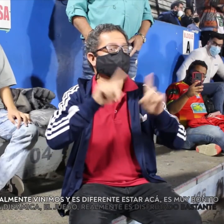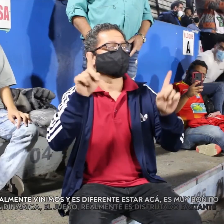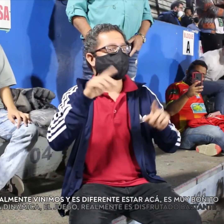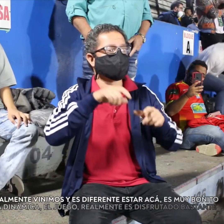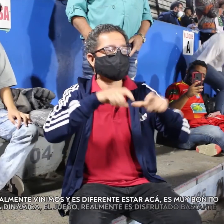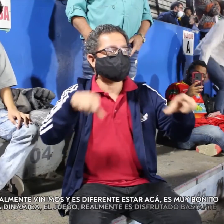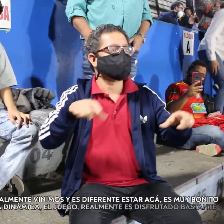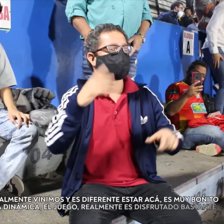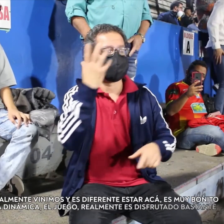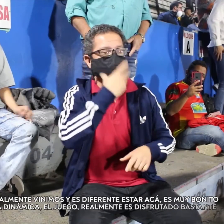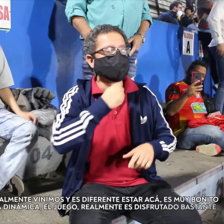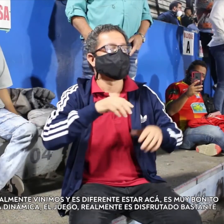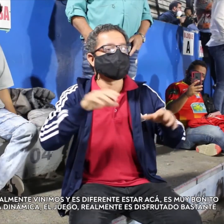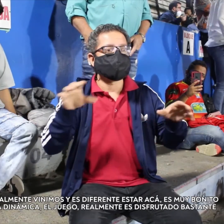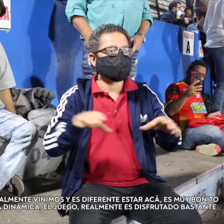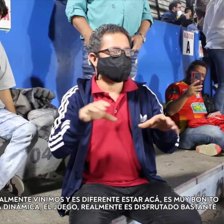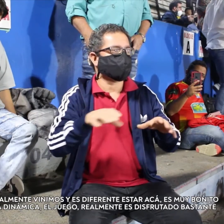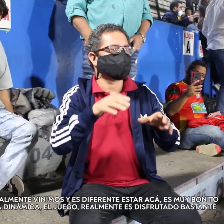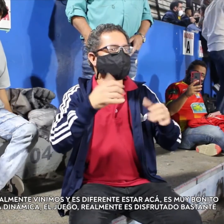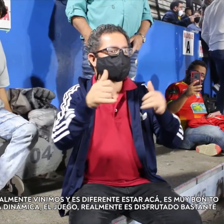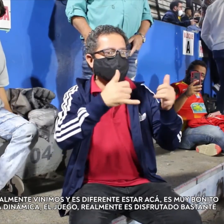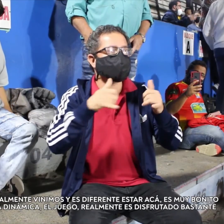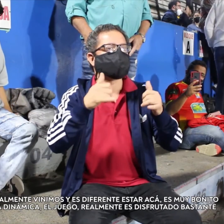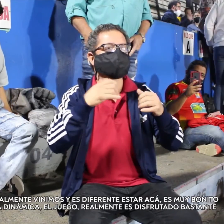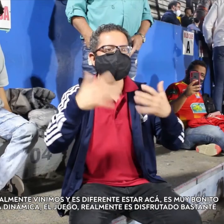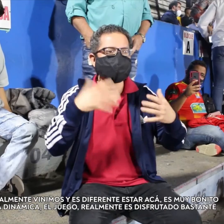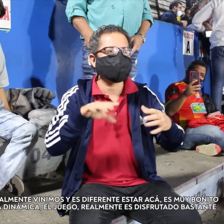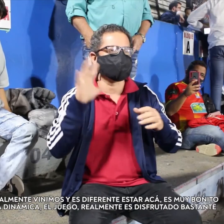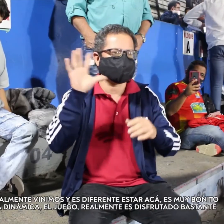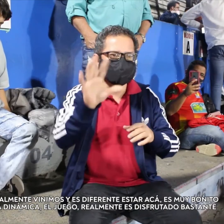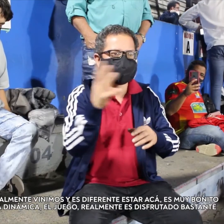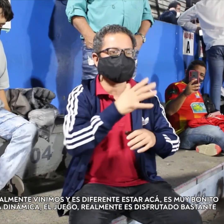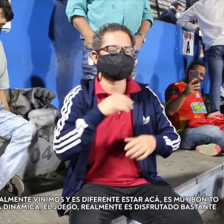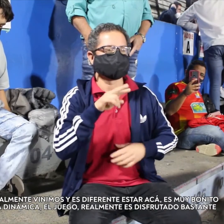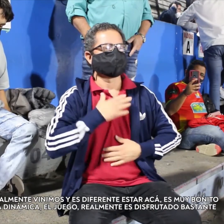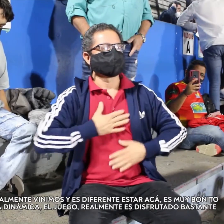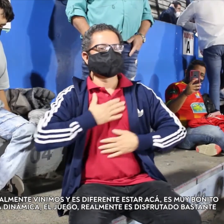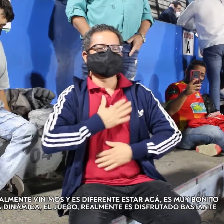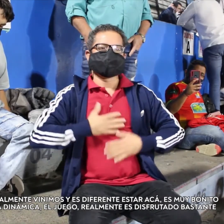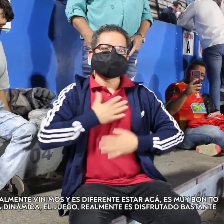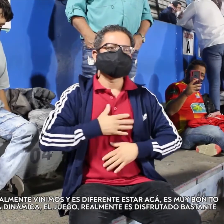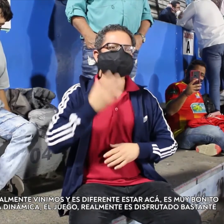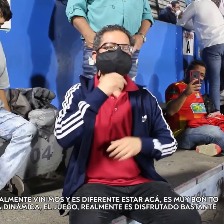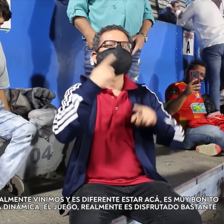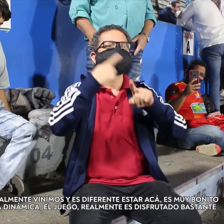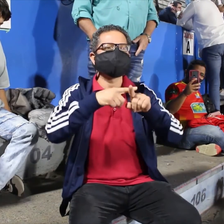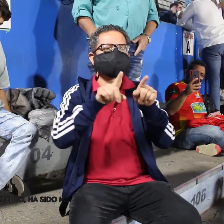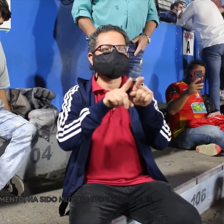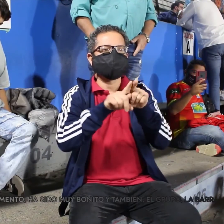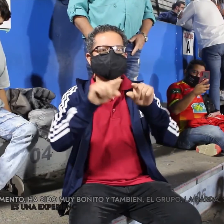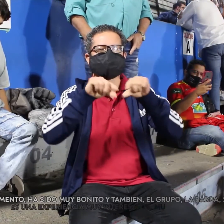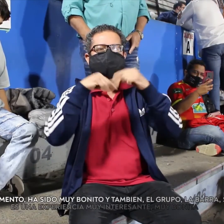es diferente estar acá, es muy bonito, la dinámica, el juego. Realmente he disfrutado bastante